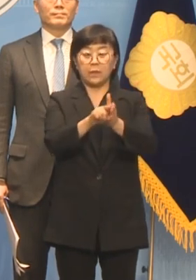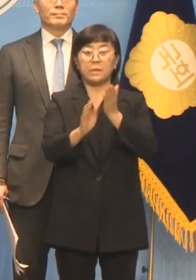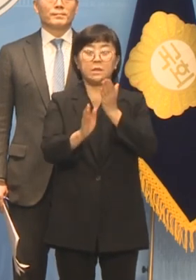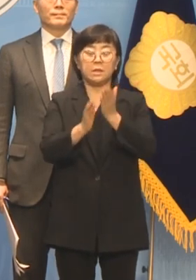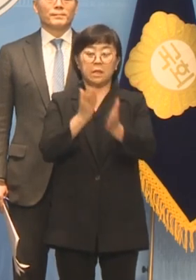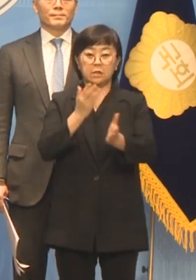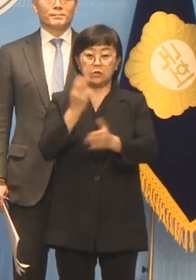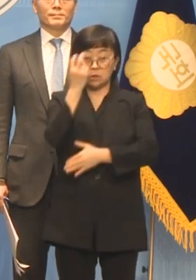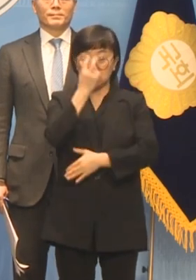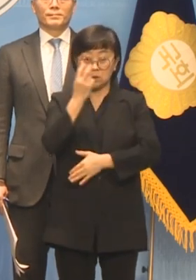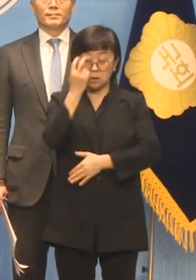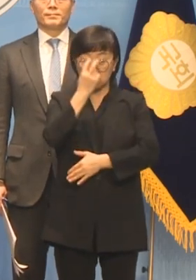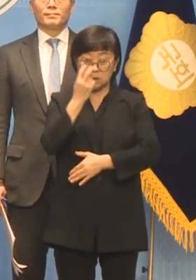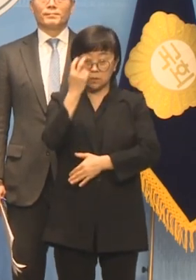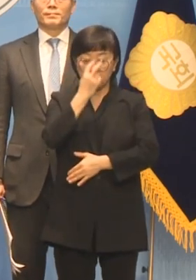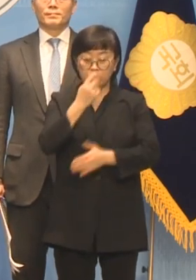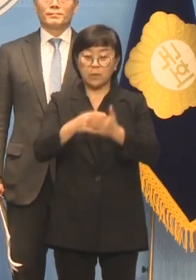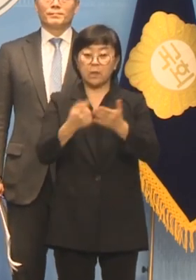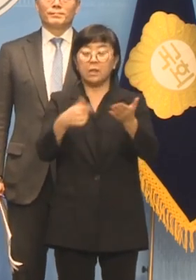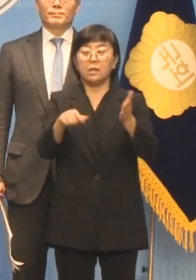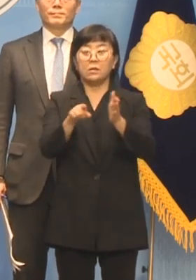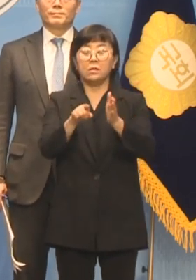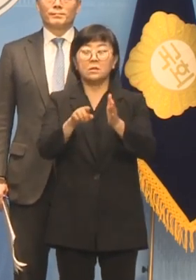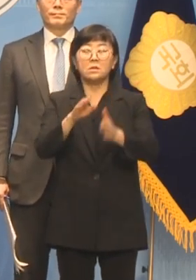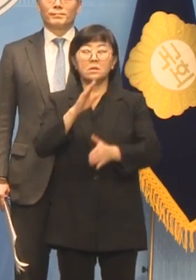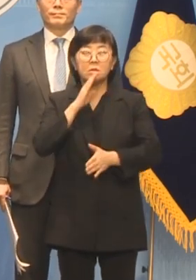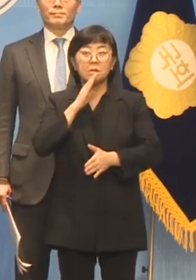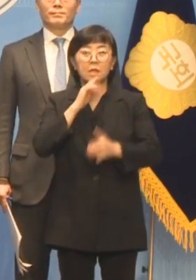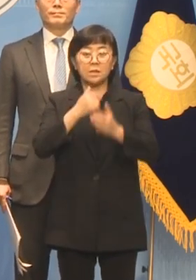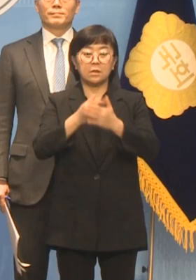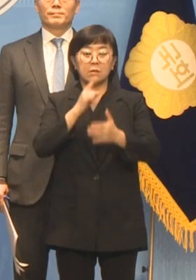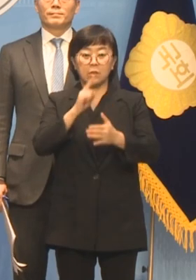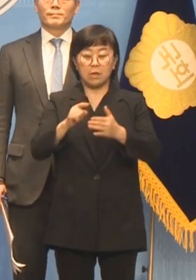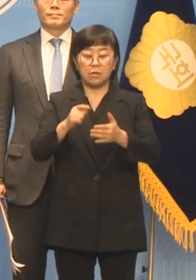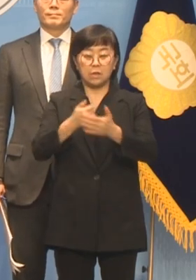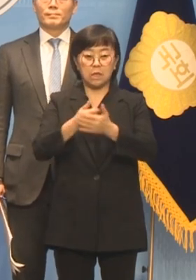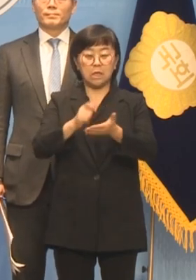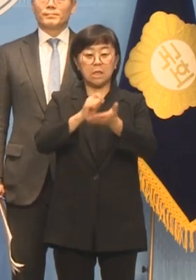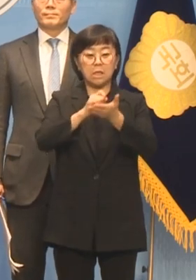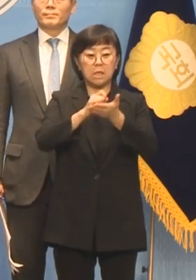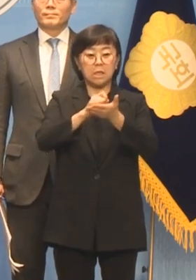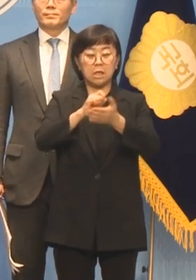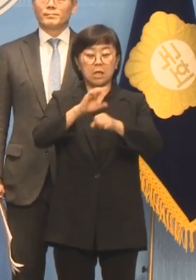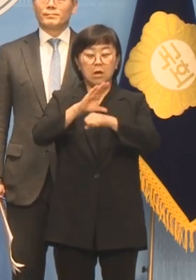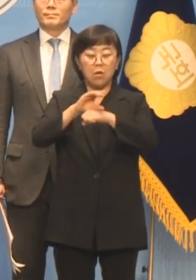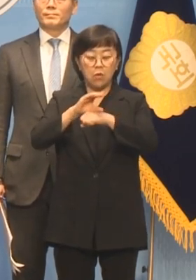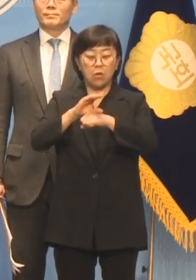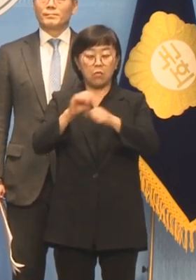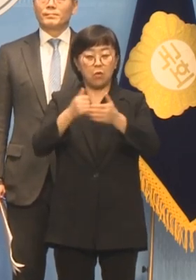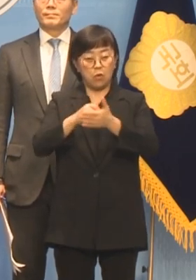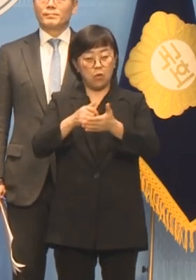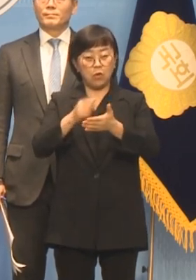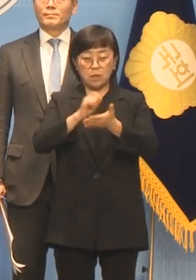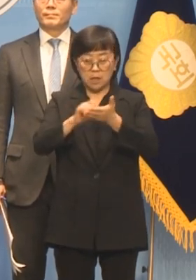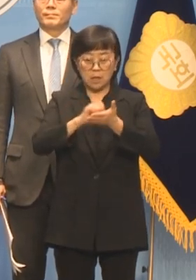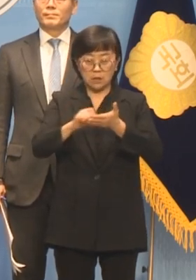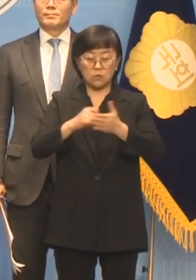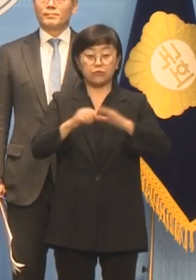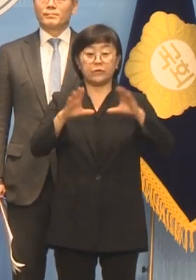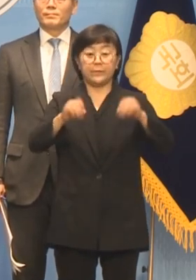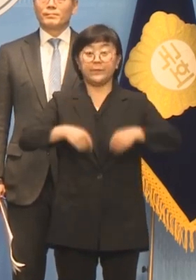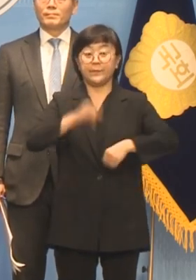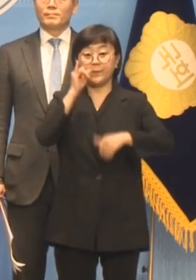수사는 그리고 이를 기정사실화하는 언론 플레이는 당장 중단해야 합니다. 이